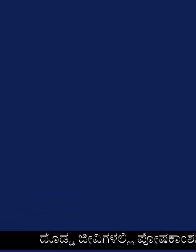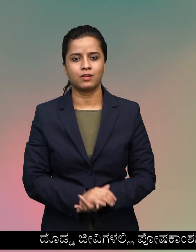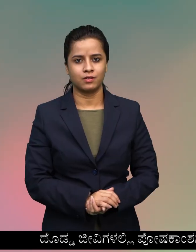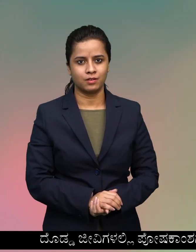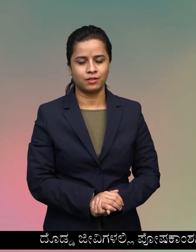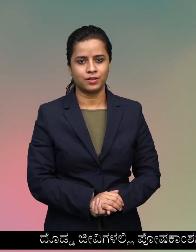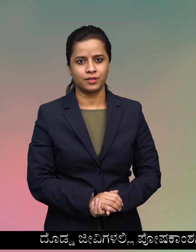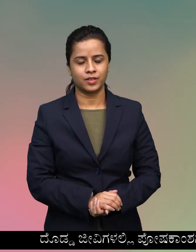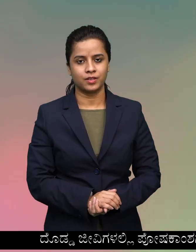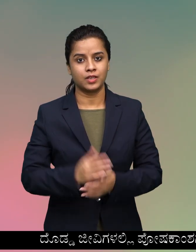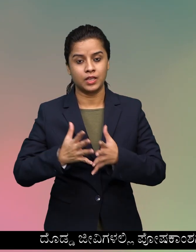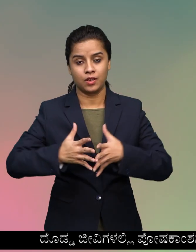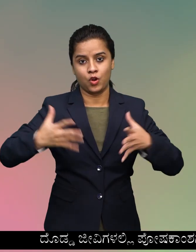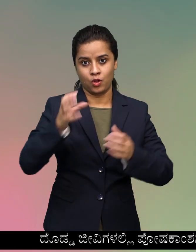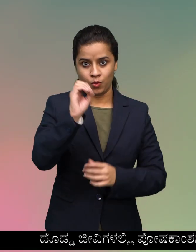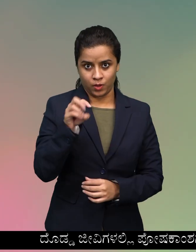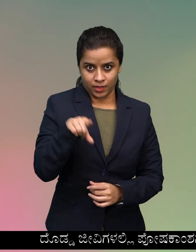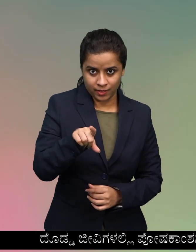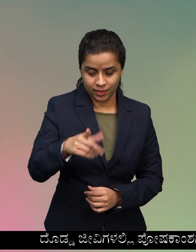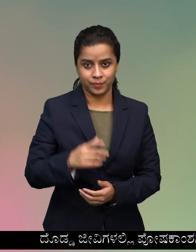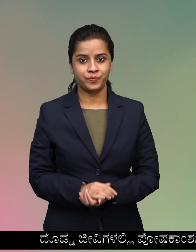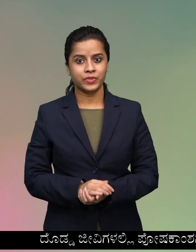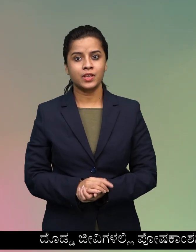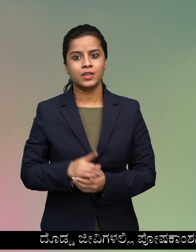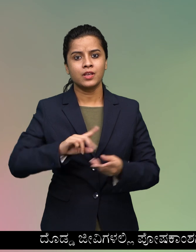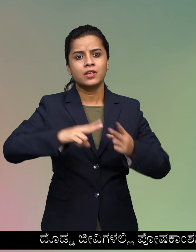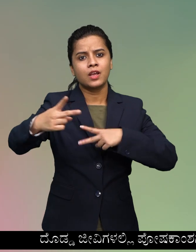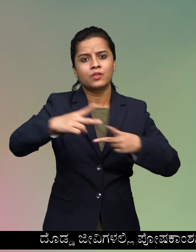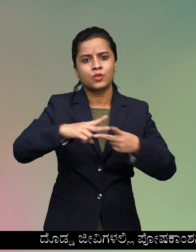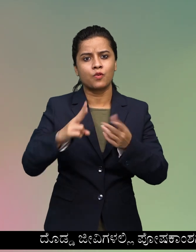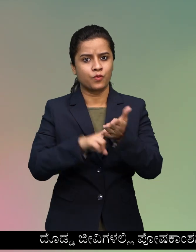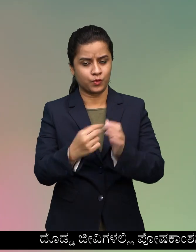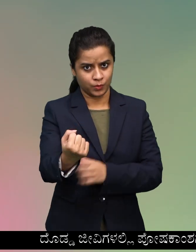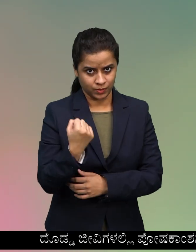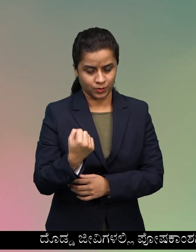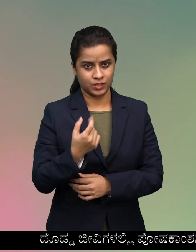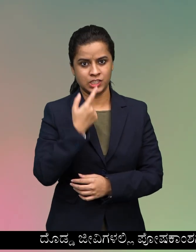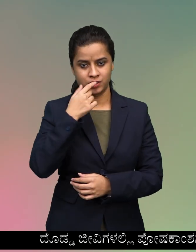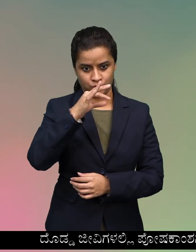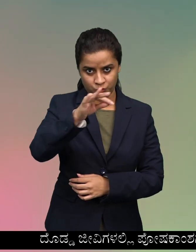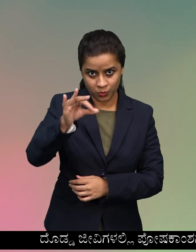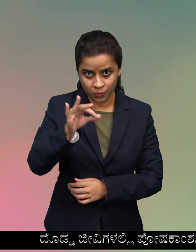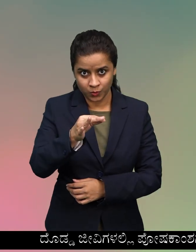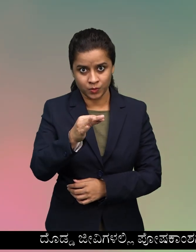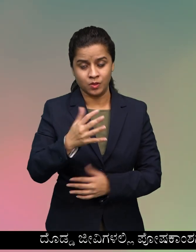ದೊಡ್ಡ ಜೀವಿಗಳಲ್ಲಿ ಪೋಷಕಾಂಶಗಳು, ಲವಣಗಳು, ಆಮ್ಲಜನಕ, ಹಾರ್ಮೋನ್ಗಳು